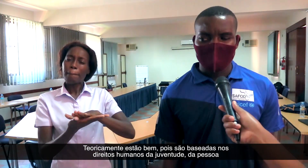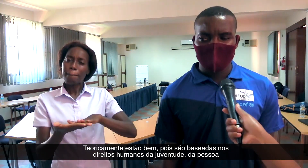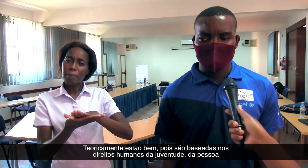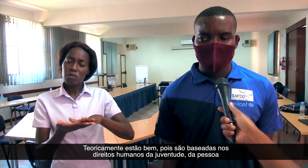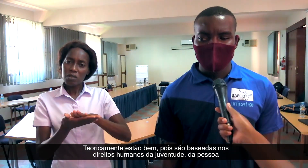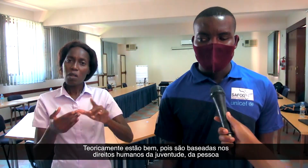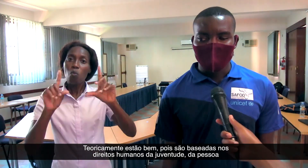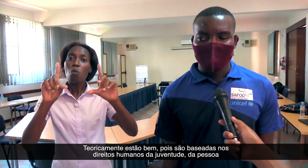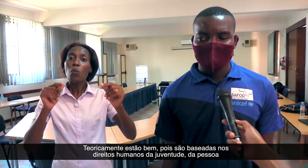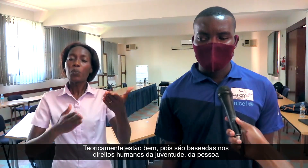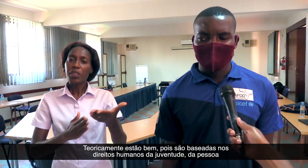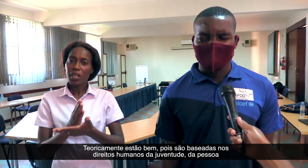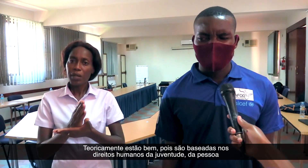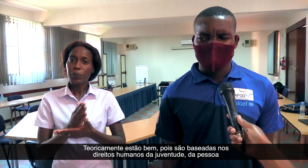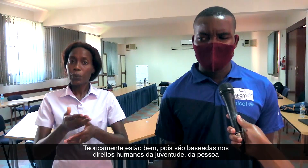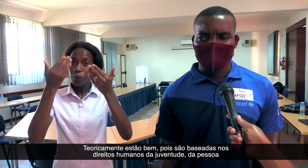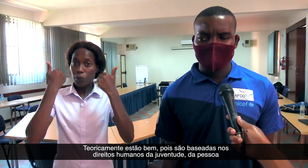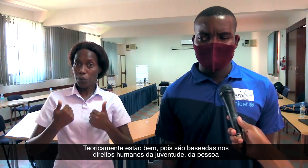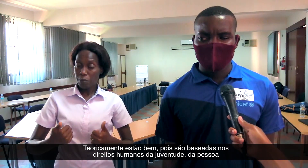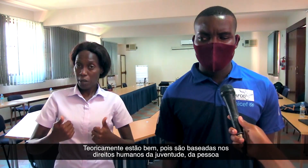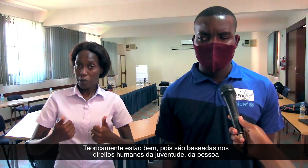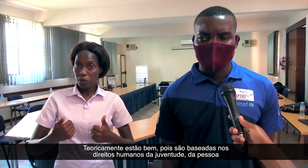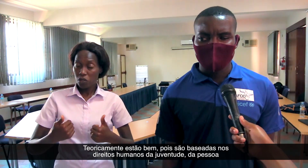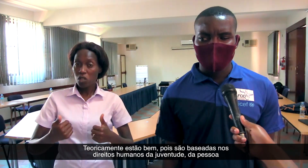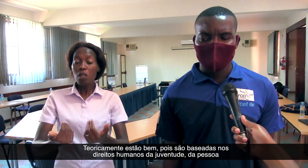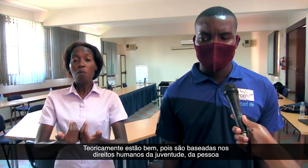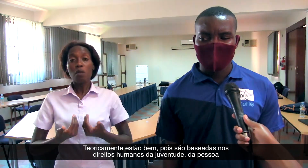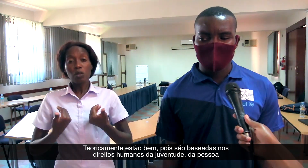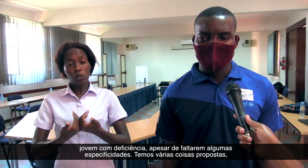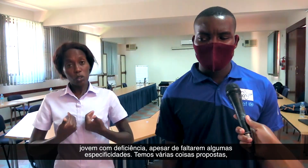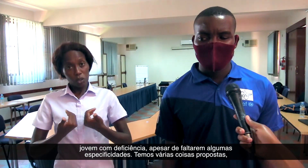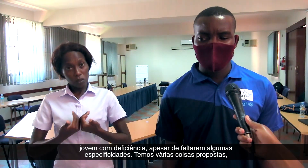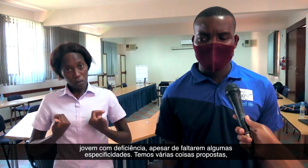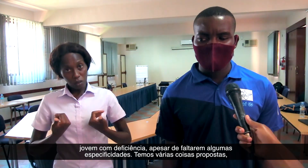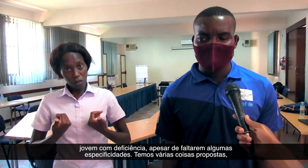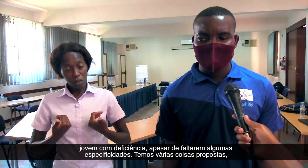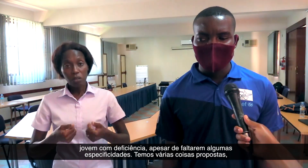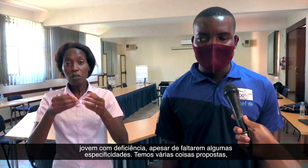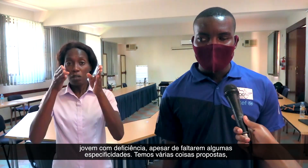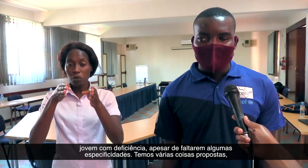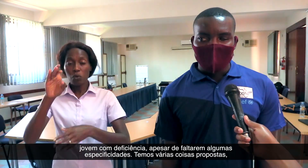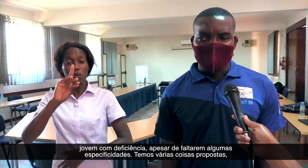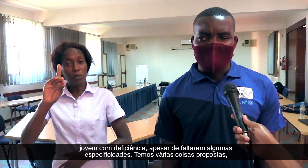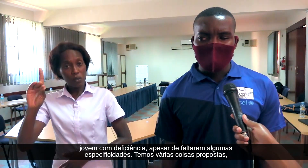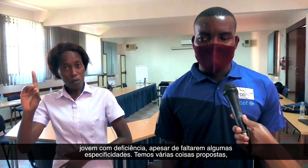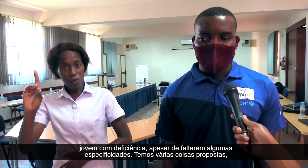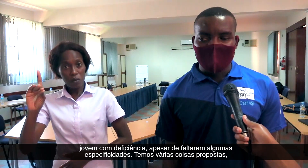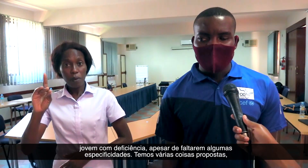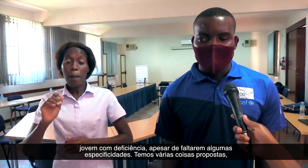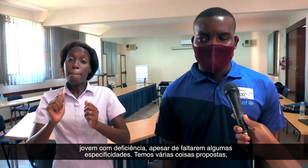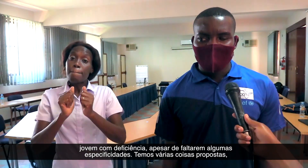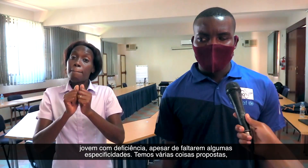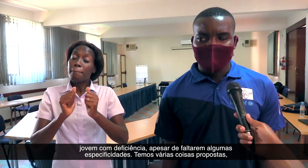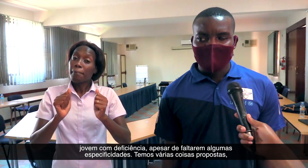nos direitos humanos da juventude, da pessoa jovem com deficiência,